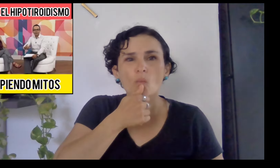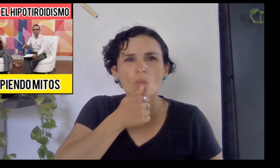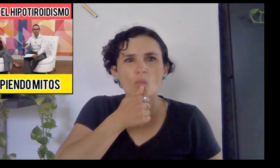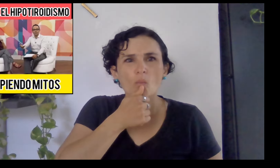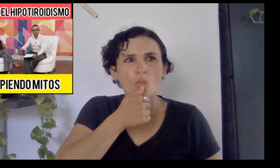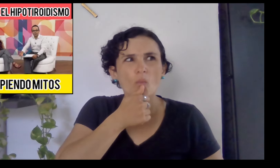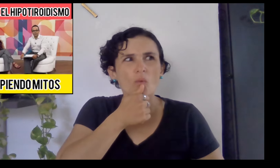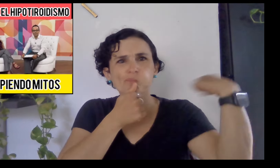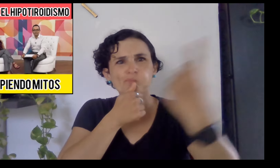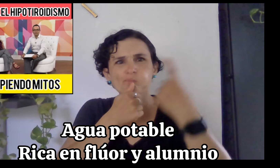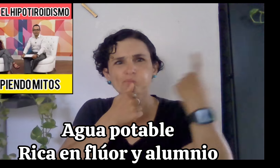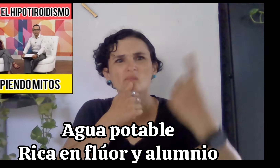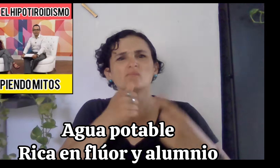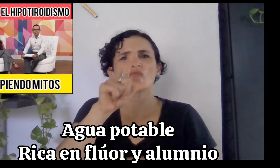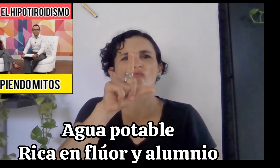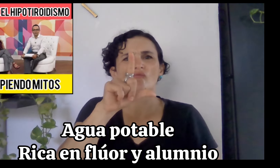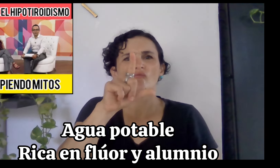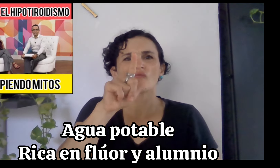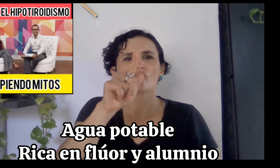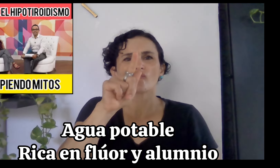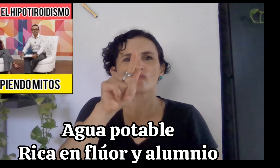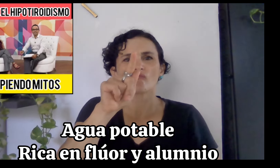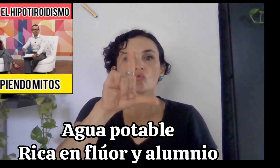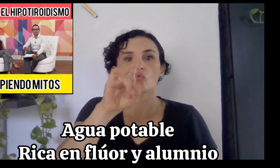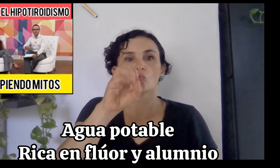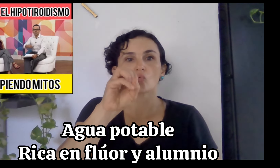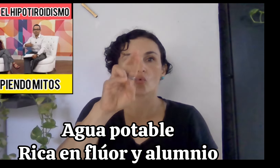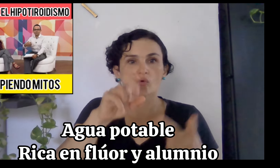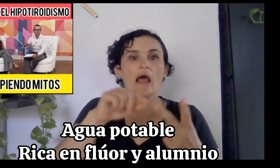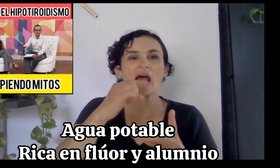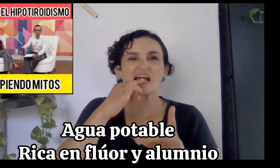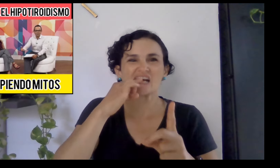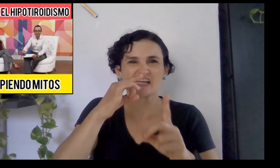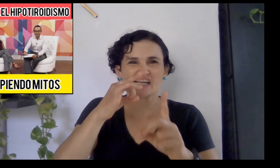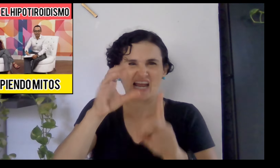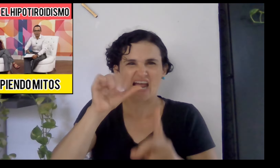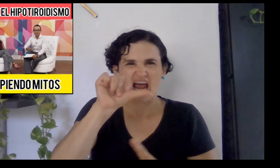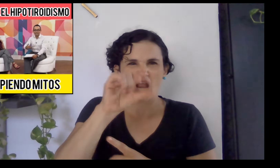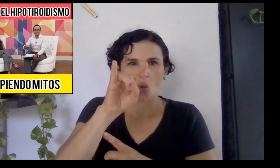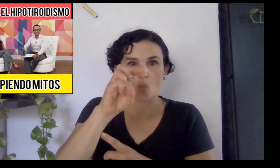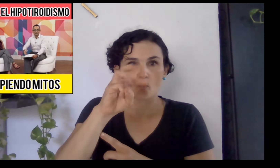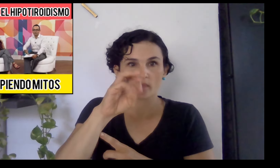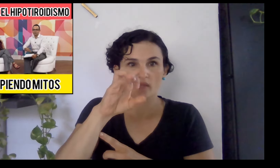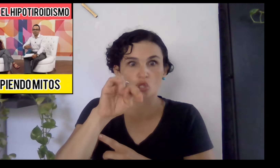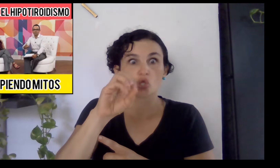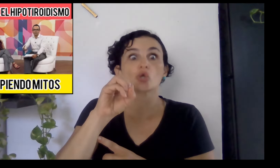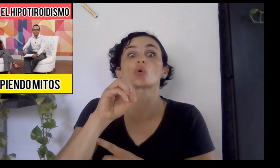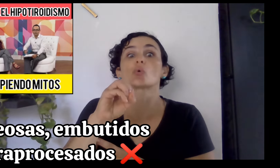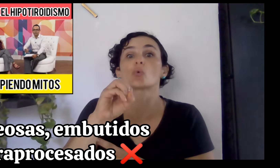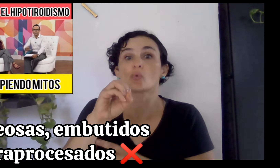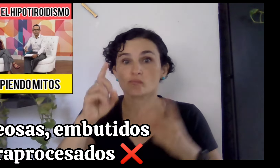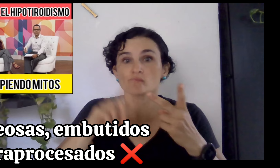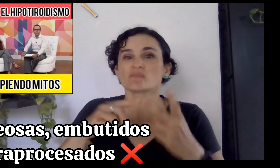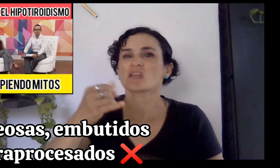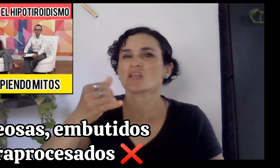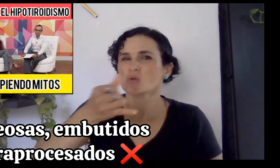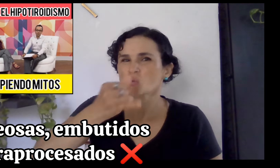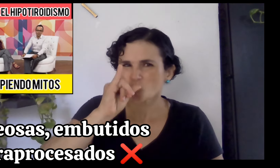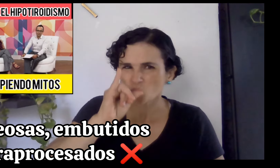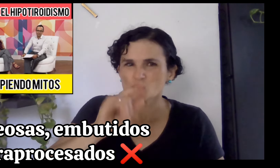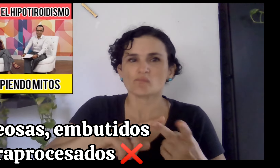en aluminio, puede influir sobre la enfermedad de la tiroides. Se dice que los alimentos industrialmente preparados, las gaseosas, los embutidos, todo